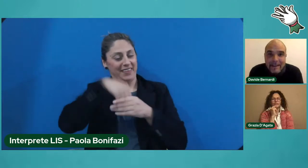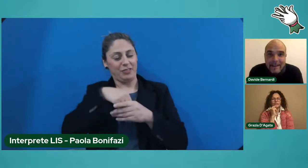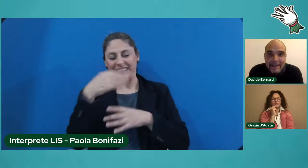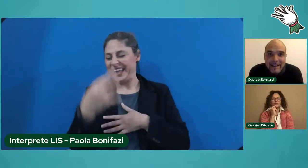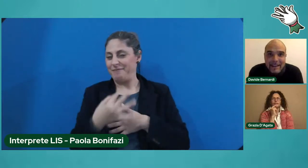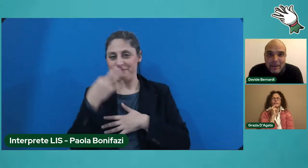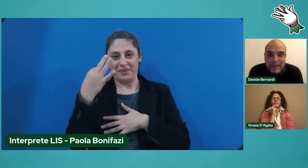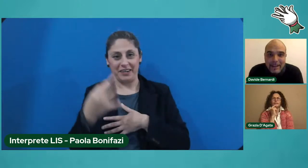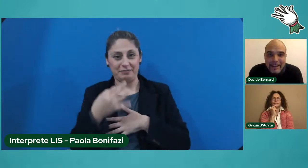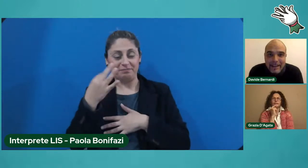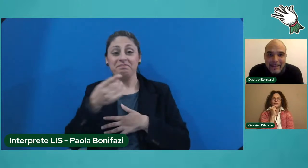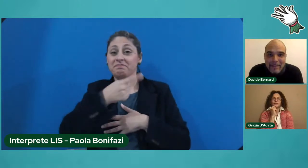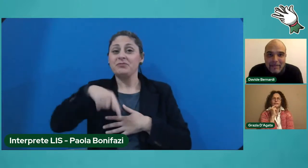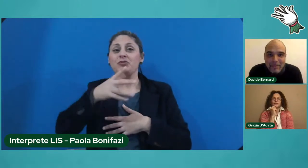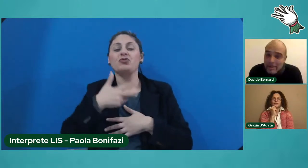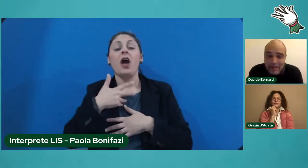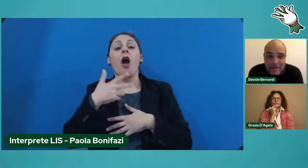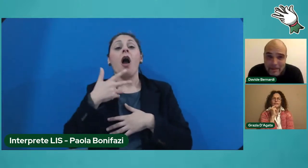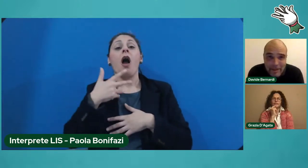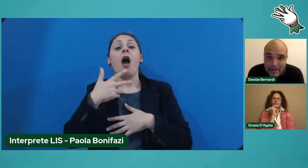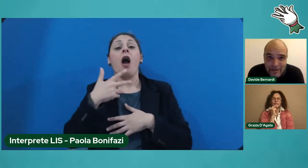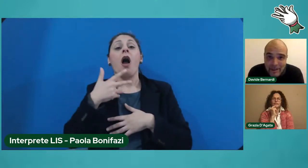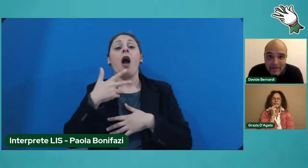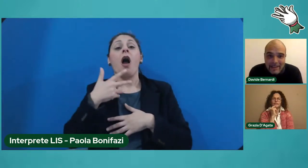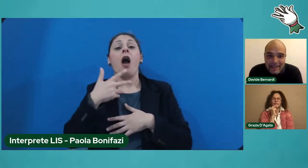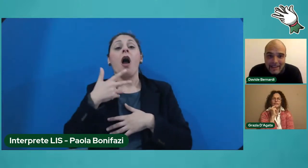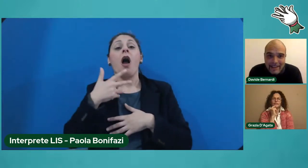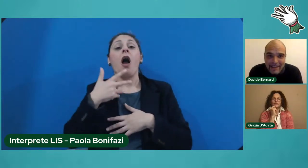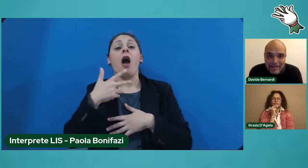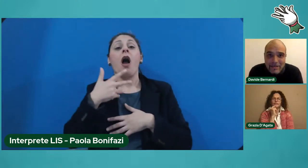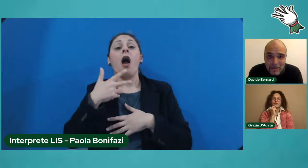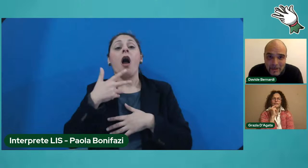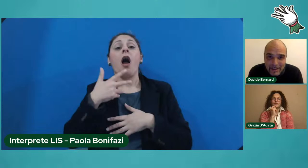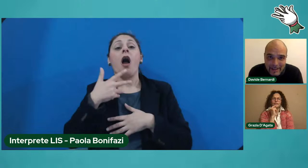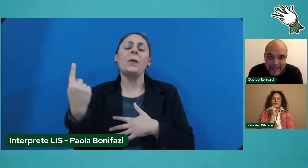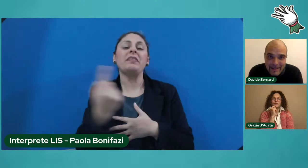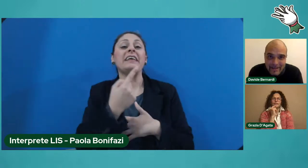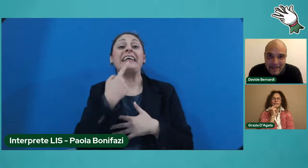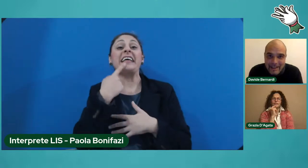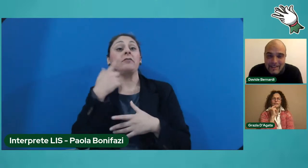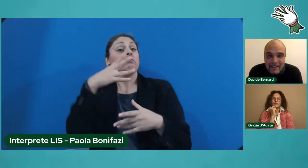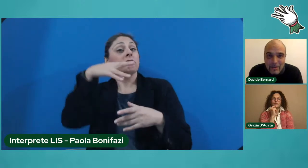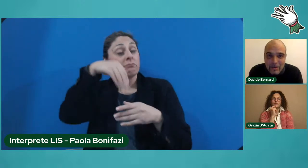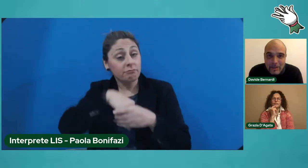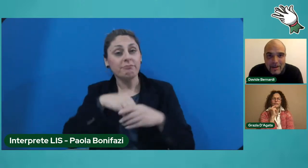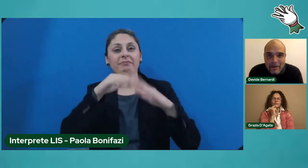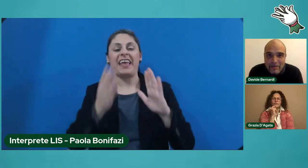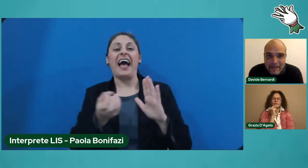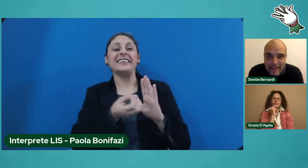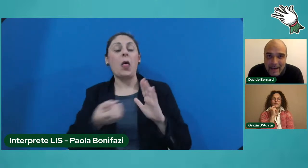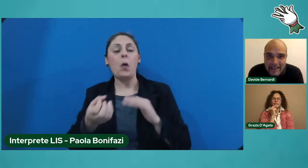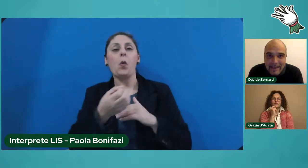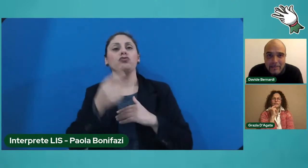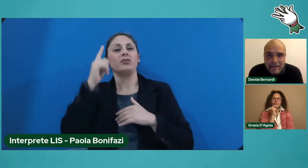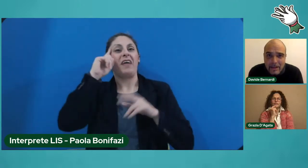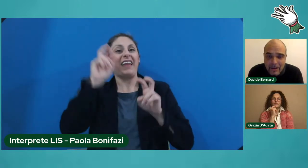Quindi abbiamo tutti i nostri operatori, tutte le persone che sono all'interno della Casa delle Luci, la neuropsichiatra, la